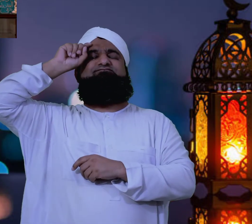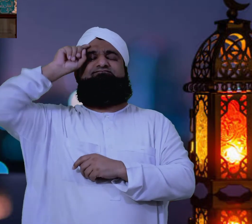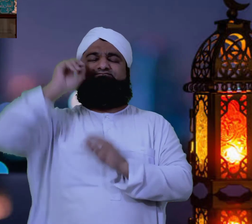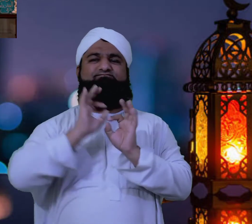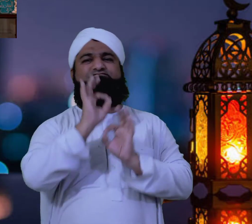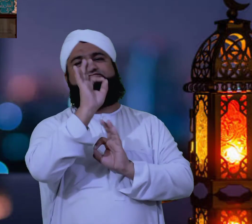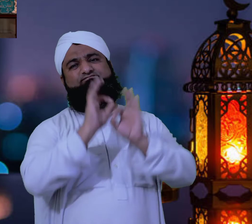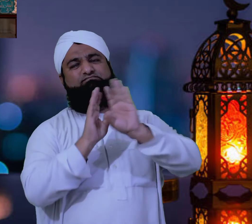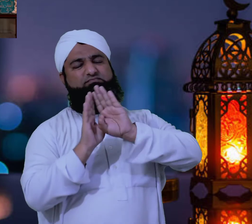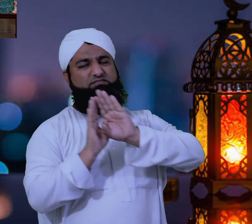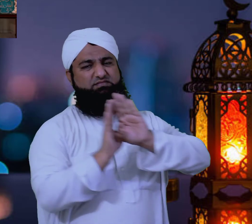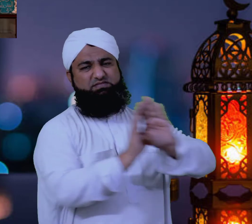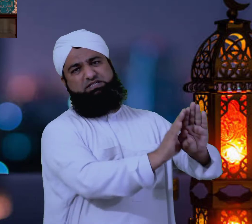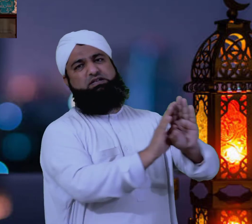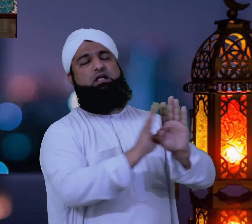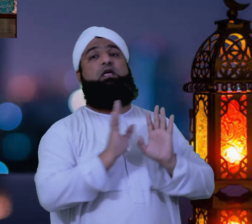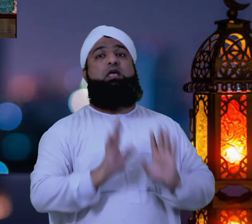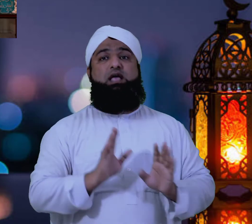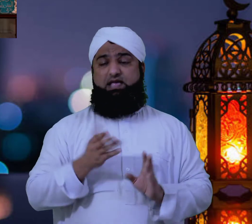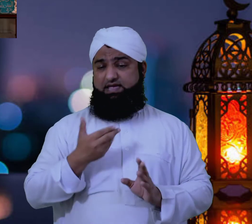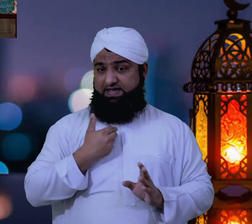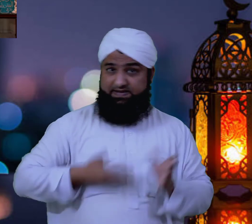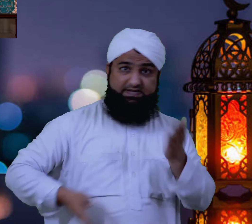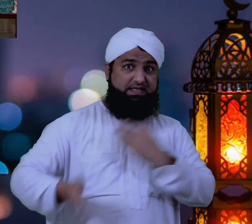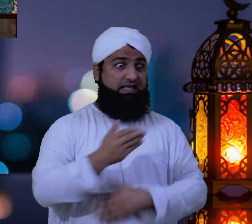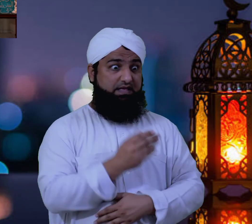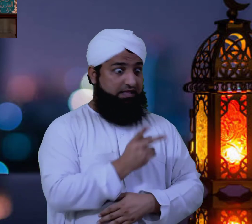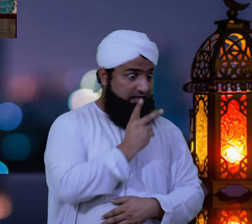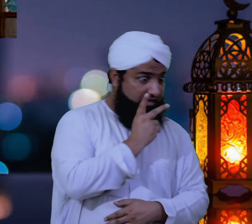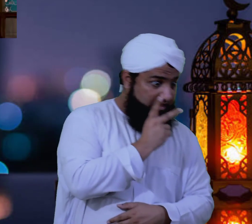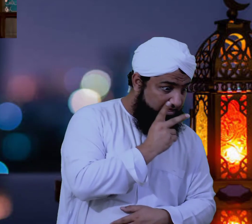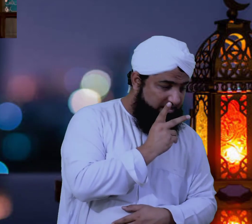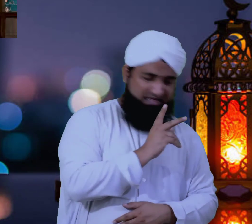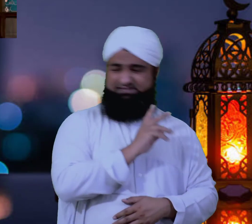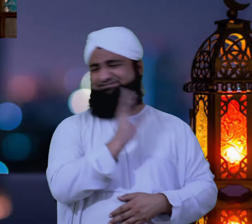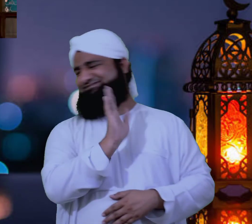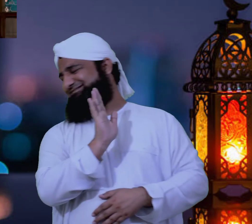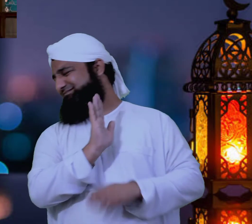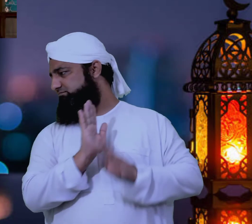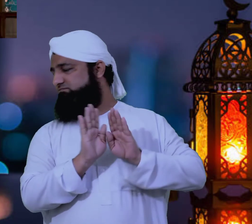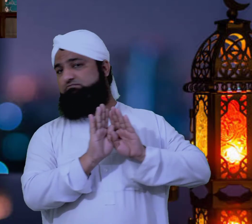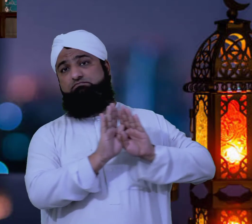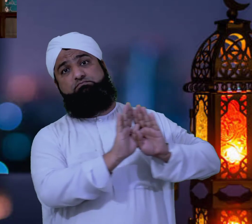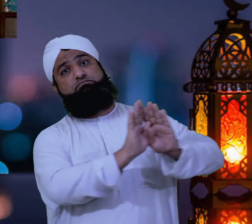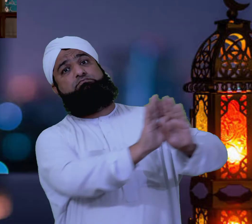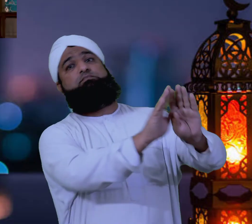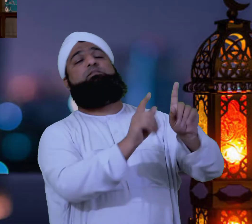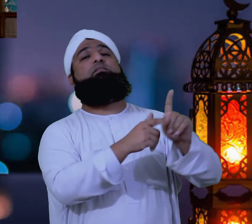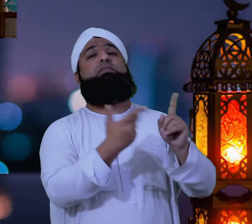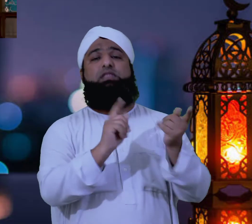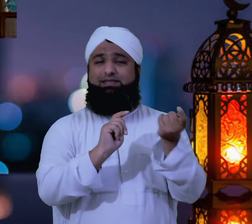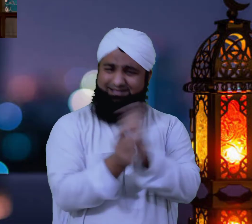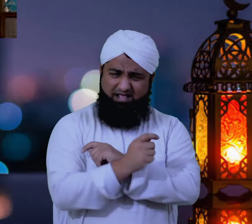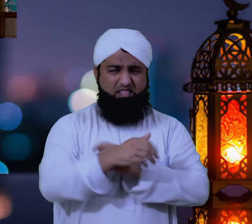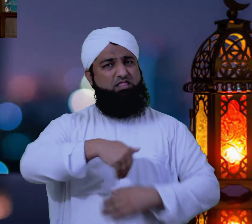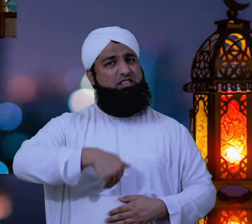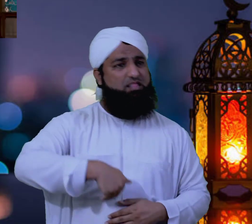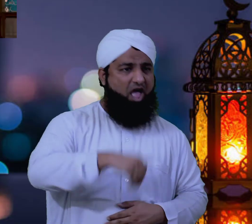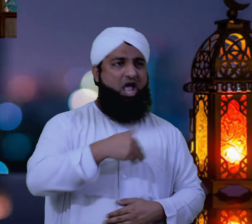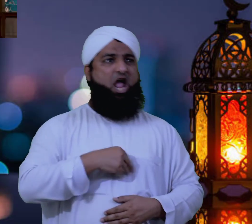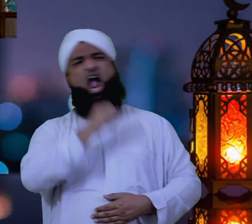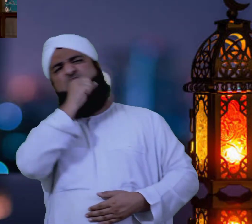کھیلنا تو درکنار، ایسے کھیل تماشے دیکھتے بھی نہیں، بلکہ اس قسم کے کھیلوں کی کامنٹری بھی نہیں